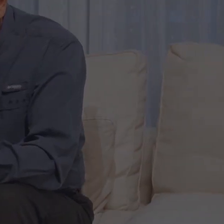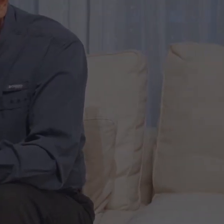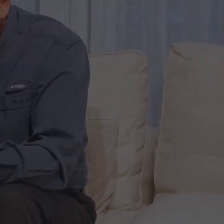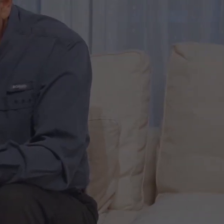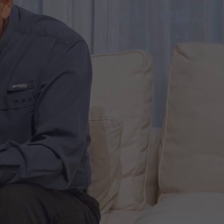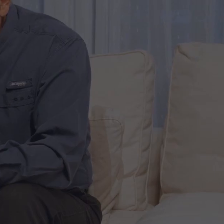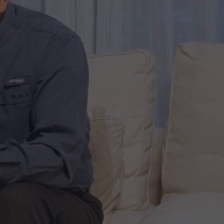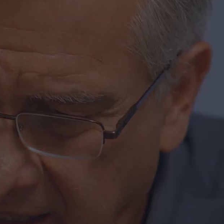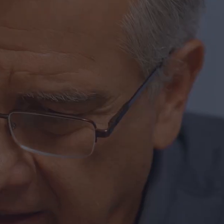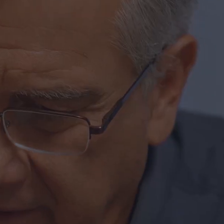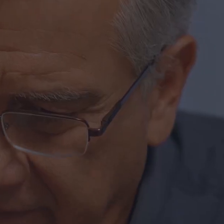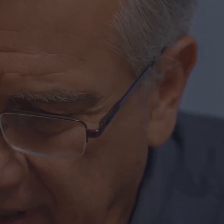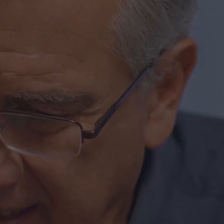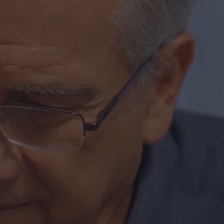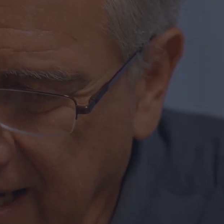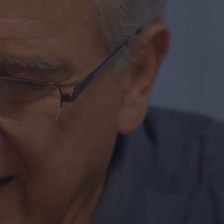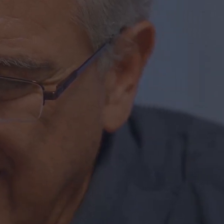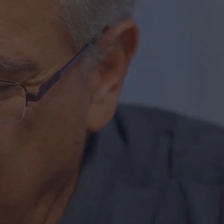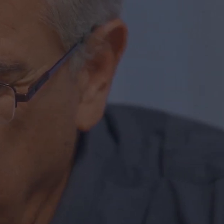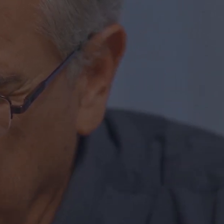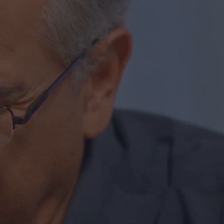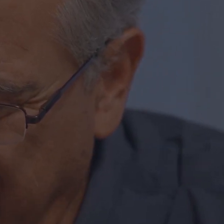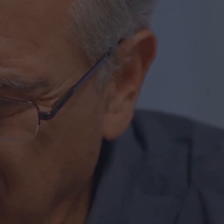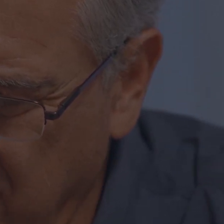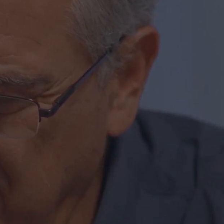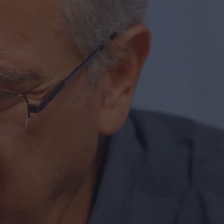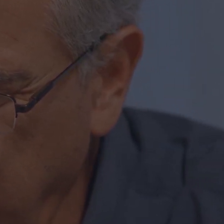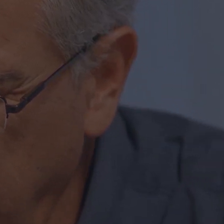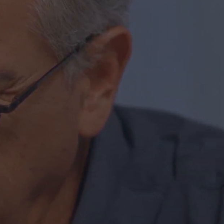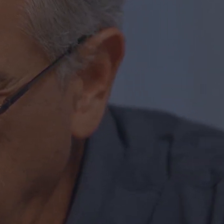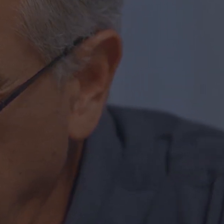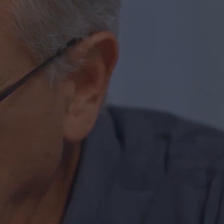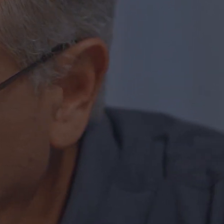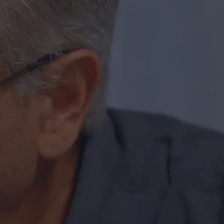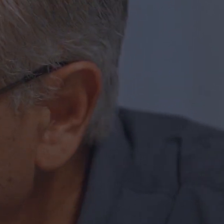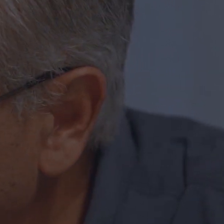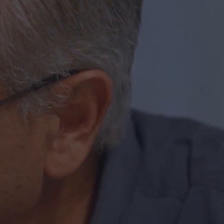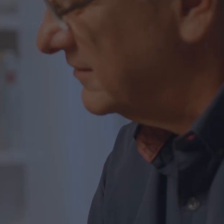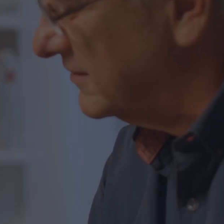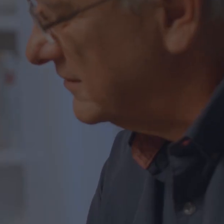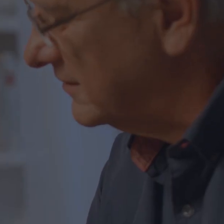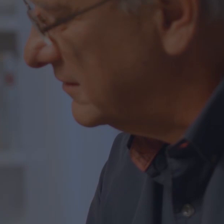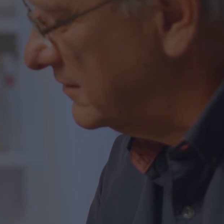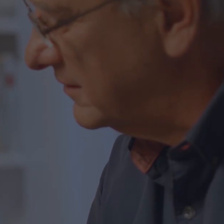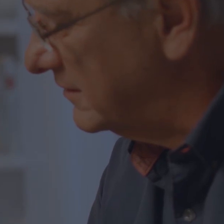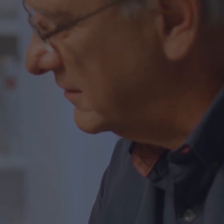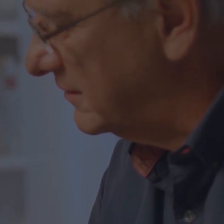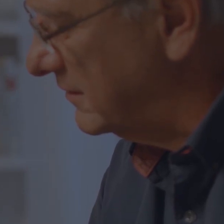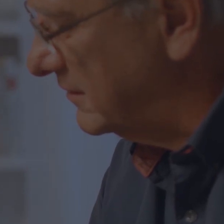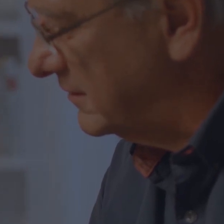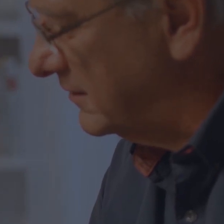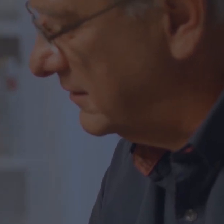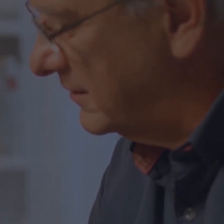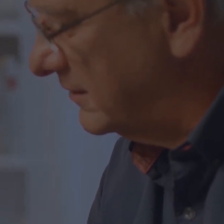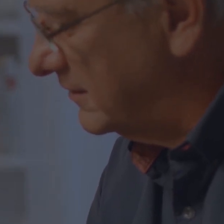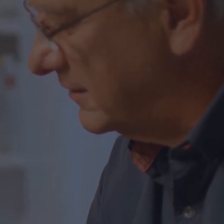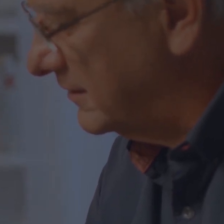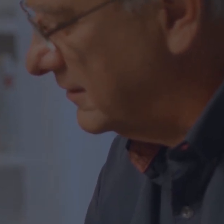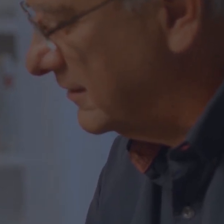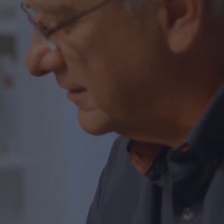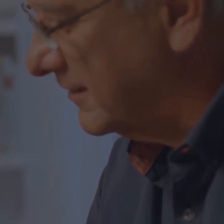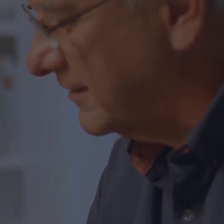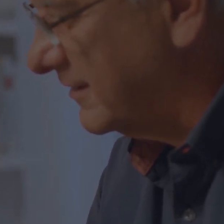Abuelito, ¿qué pasa? Fíjate, mija, que está como trabado. A ver. A veces es solo de reiniciarlo y